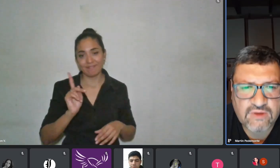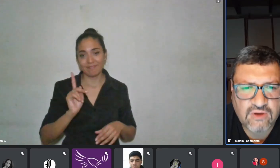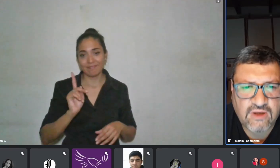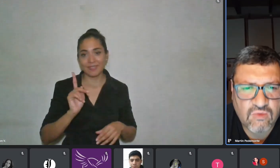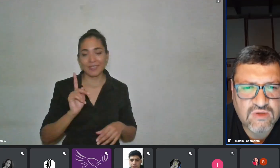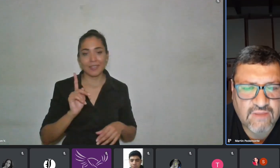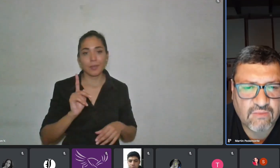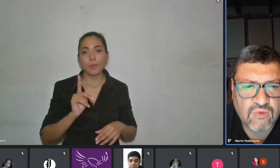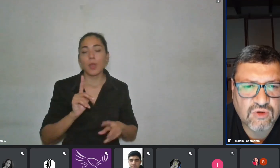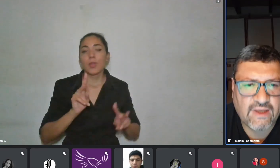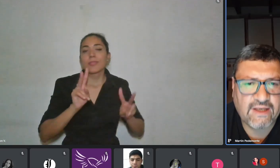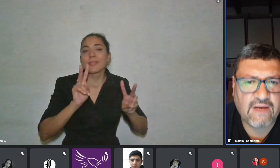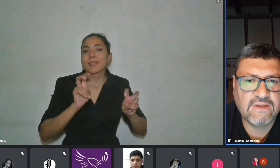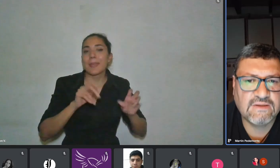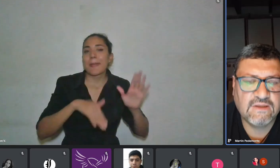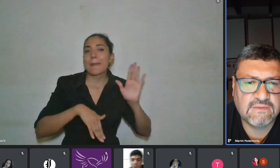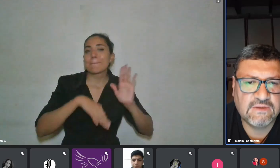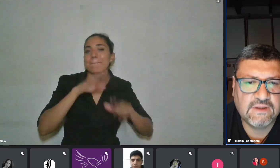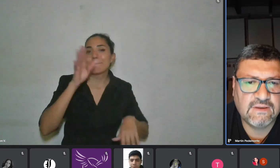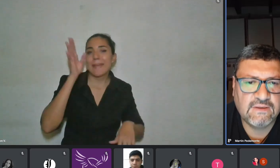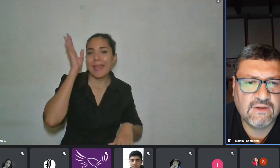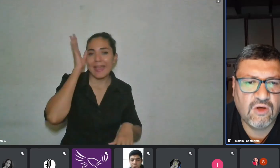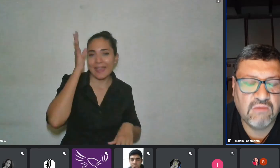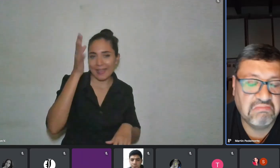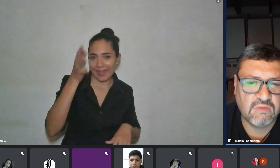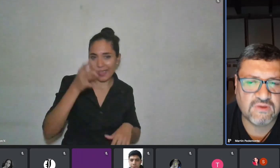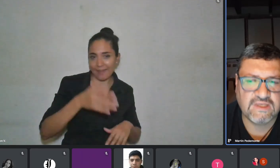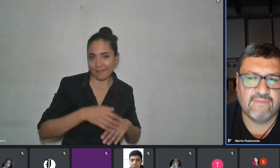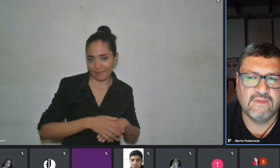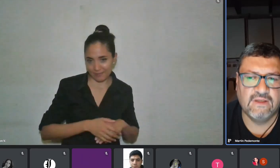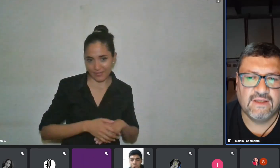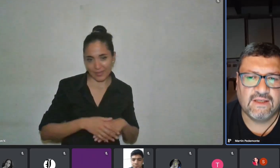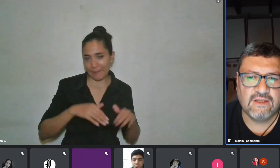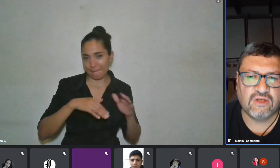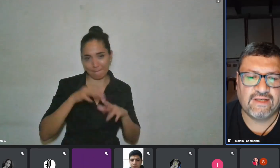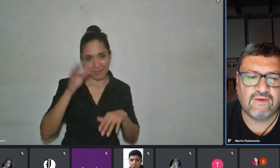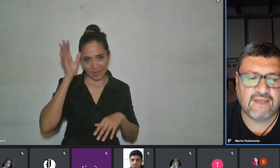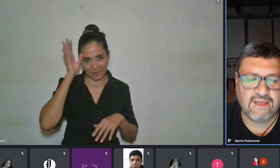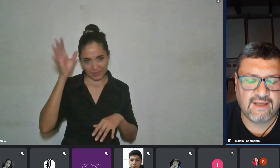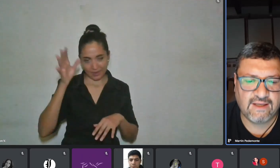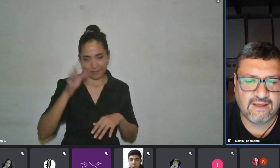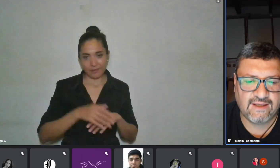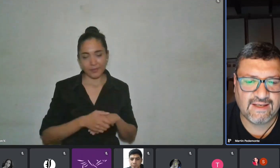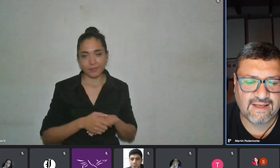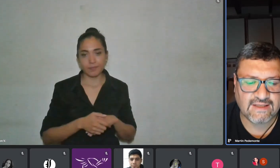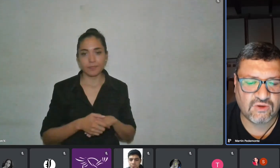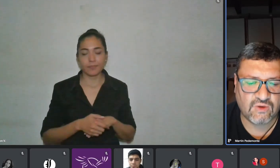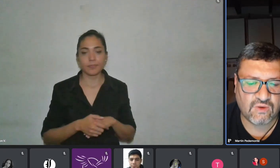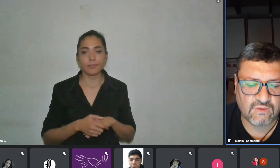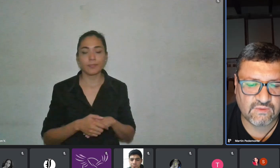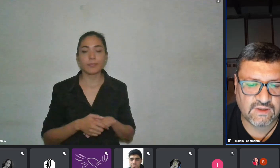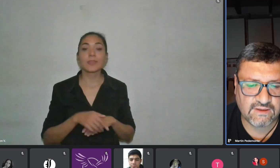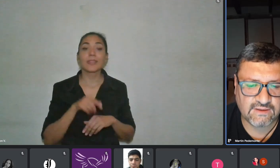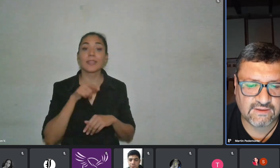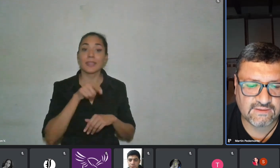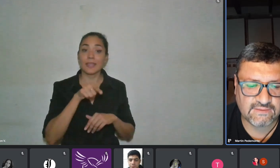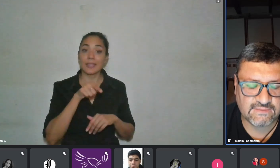ser por cuestiones mucho más graves. O sea, yo creo que en el